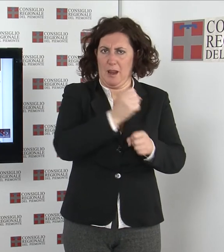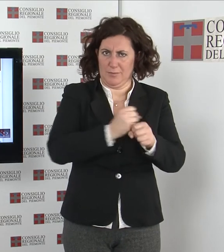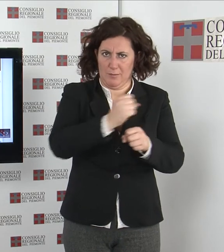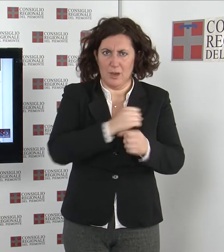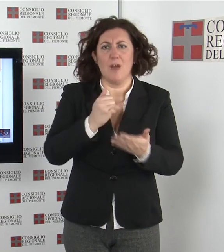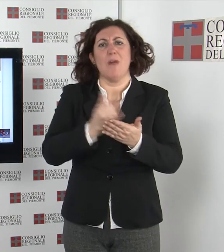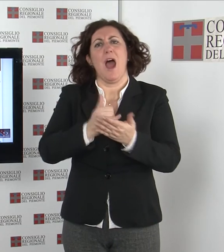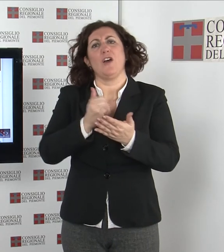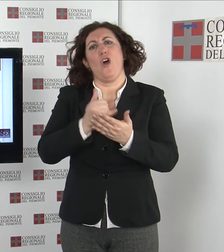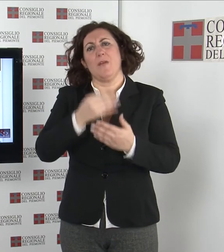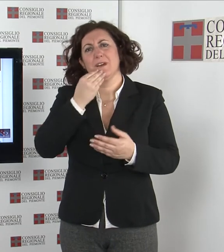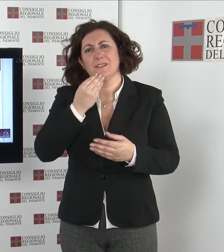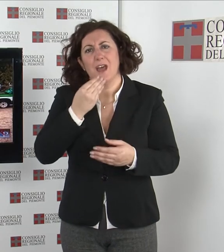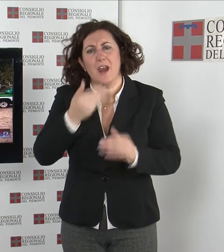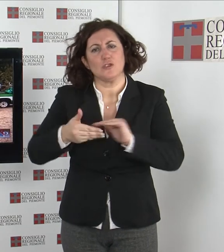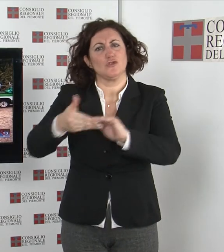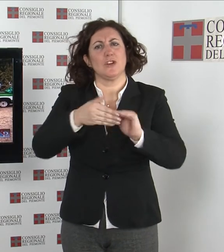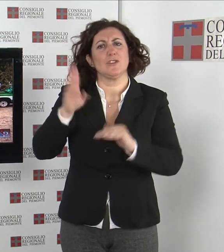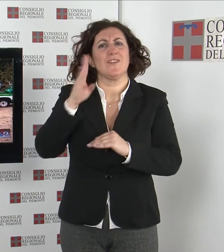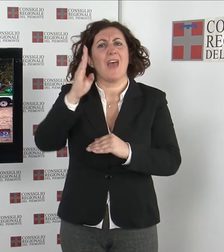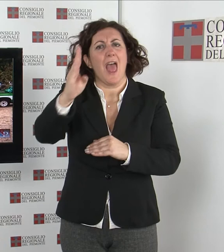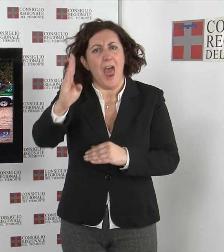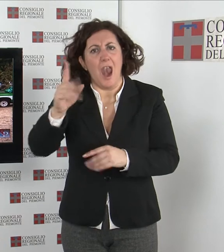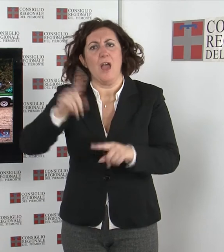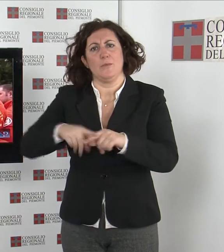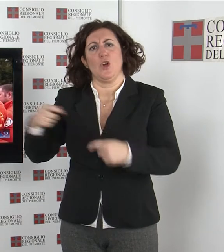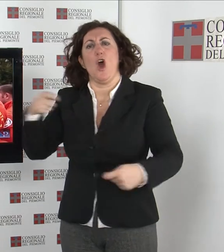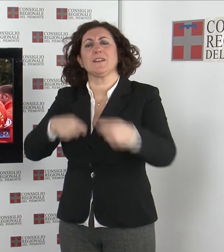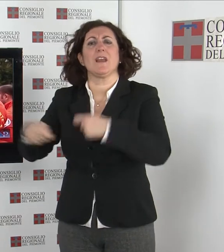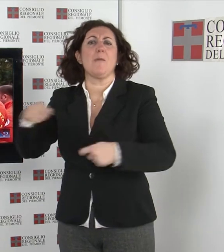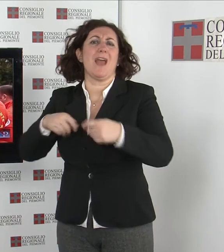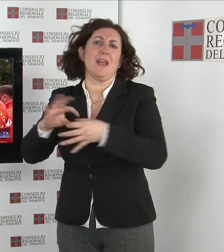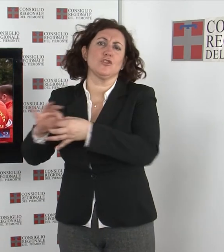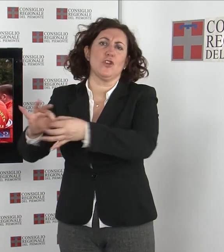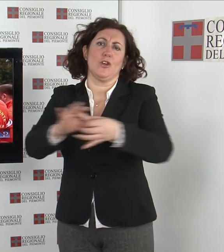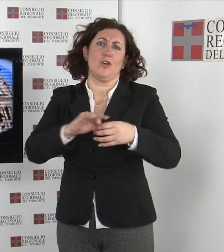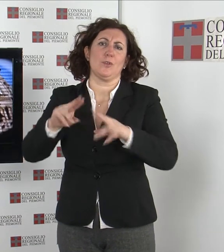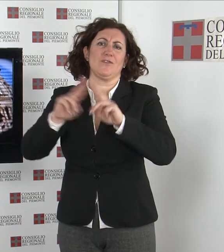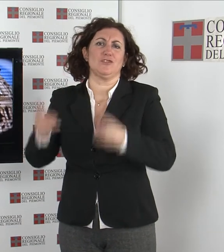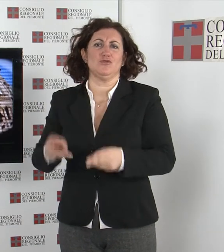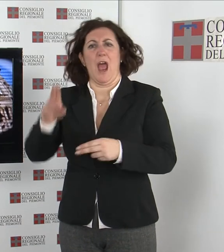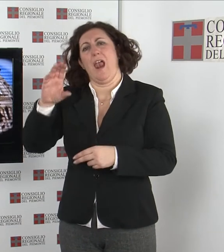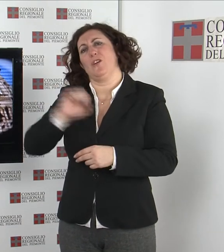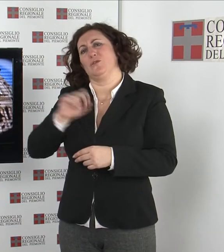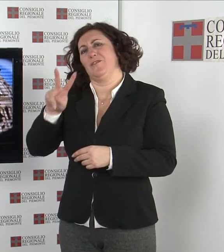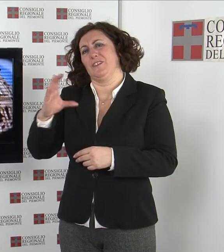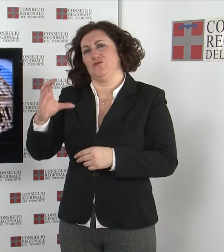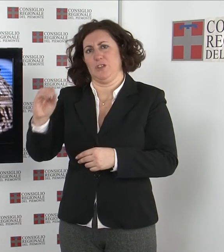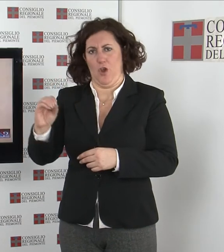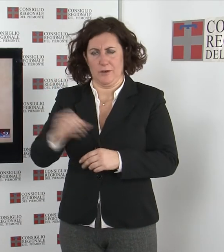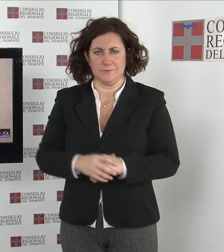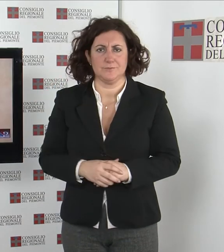associazione vela Coordinamento Provinciale volontari di protezione civile della provincia del VCO diventiamo cittadini